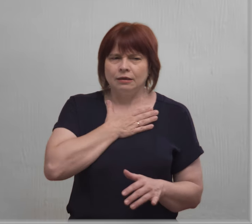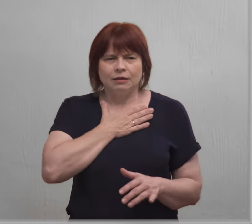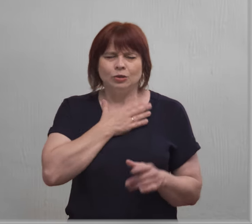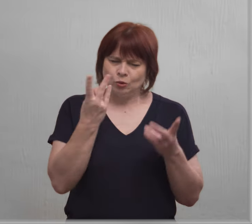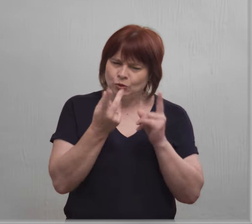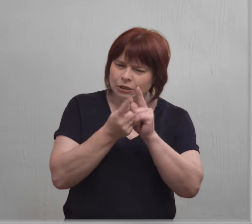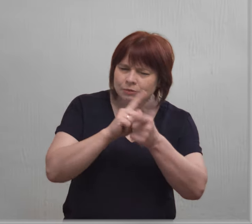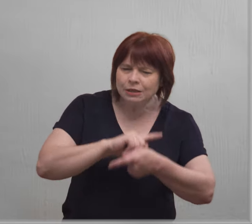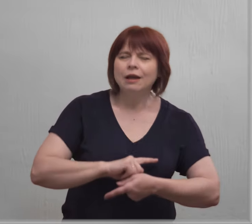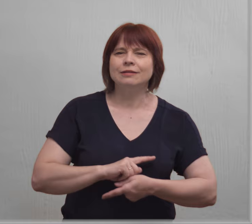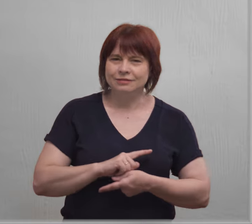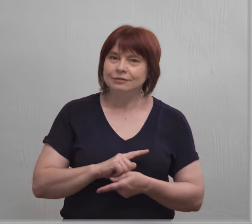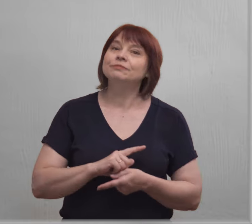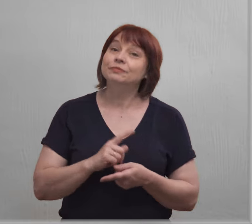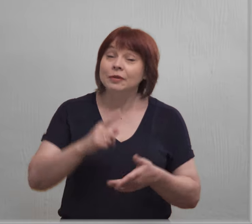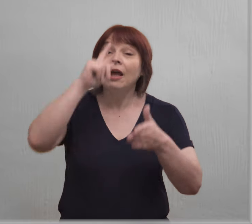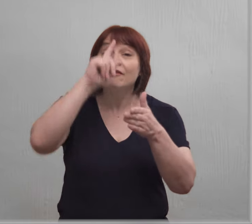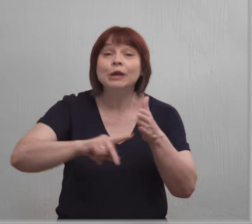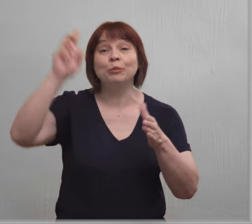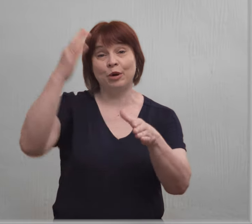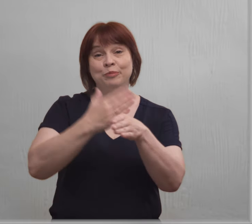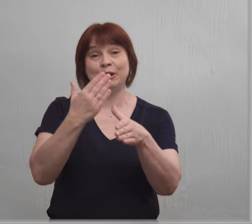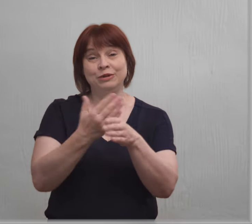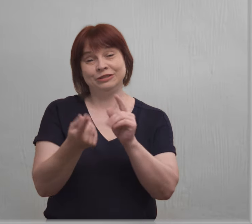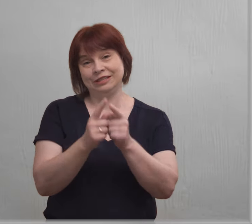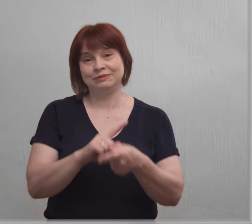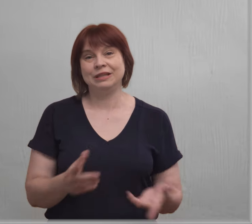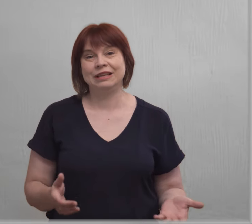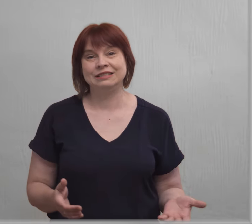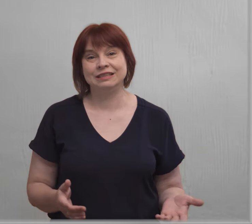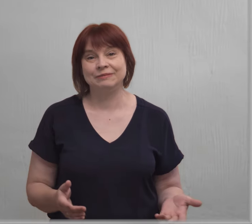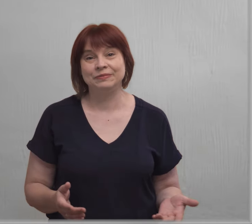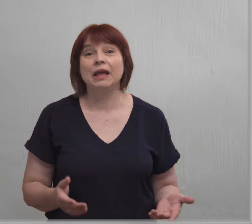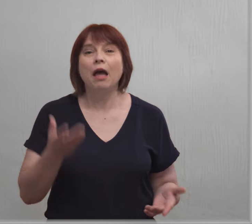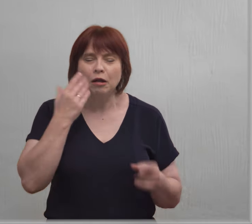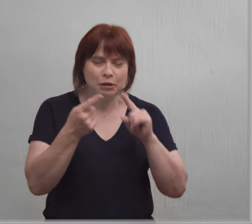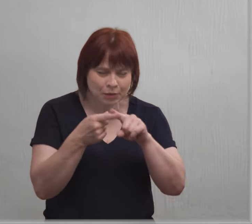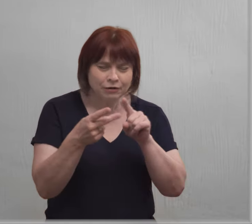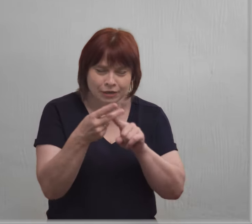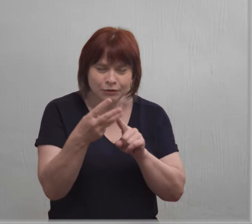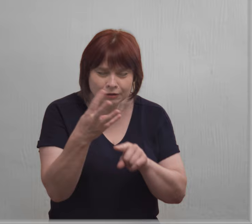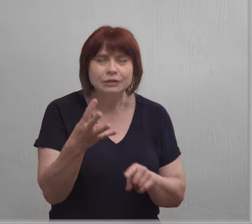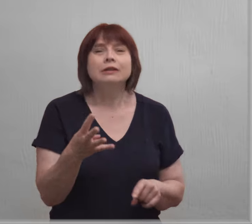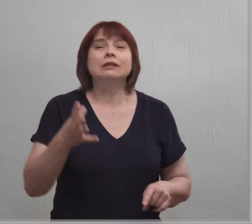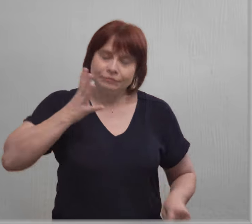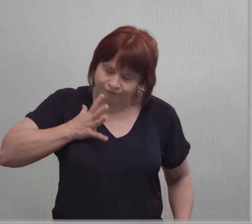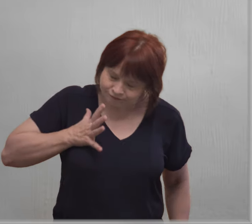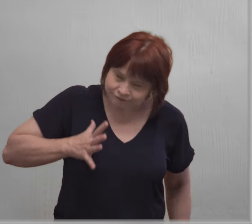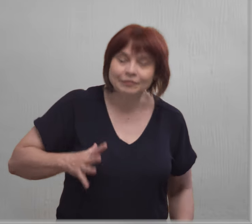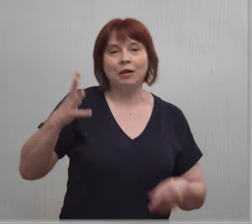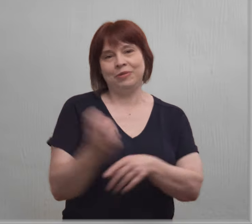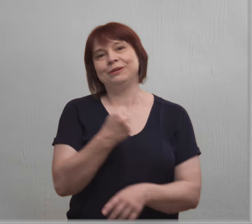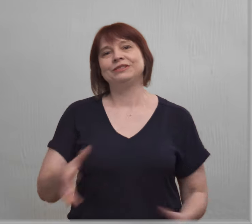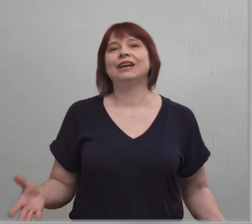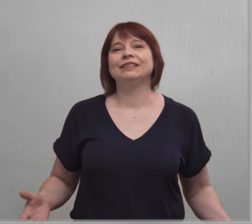надежда, она происходит от опытности. А от опытности происходит, происходит от терпения, а терпение происходит вот от этого момента,